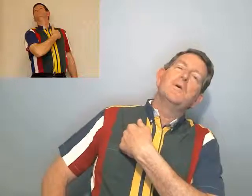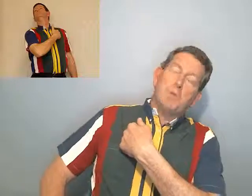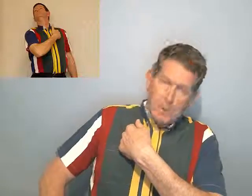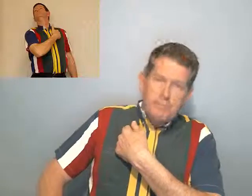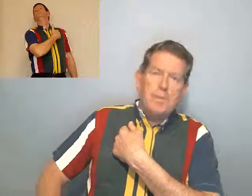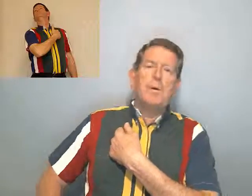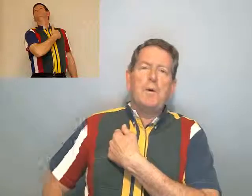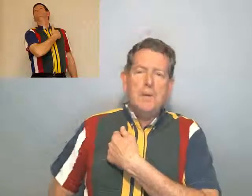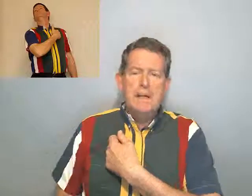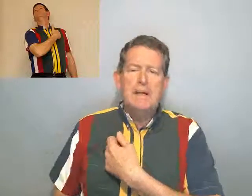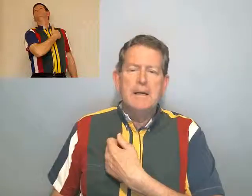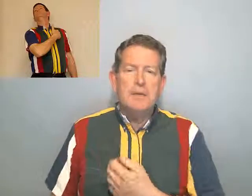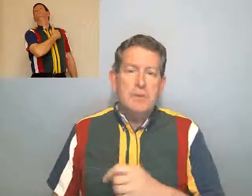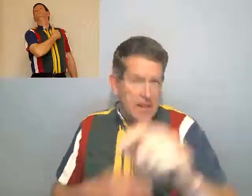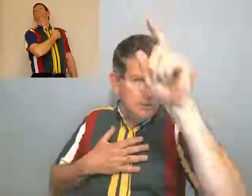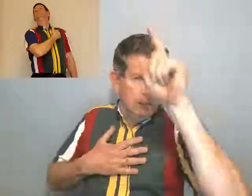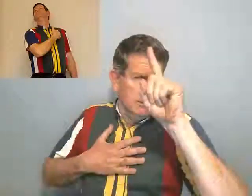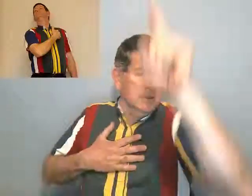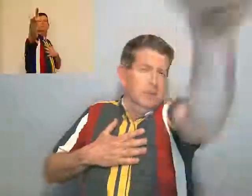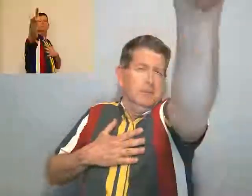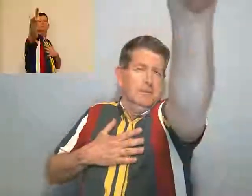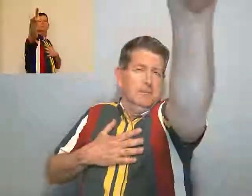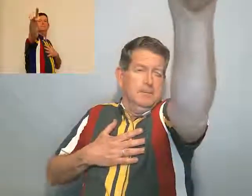je peux. Ensuite,